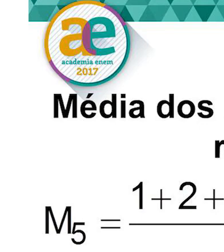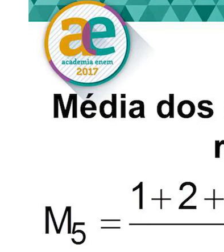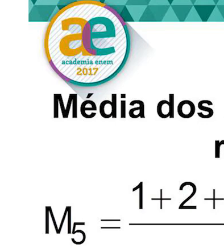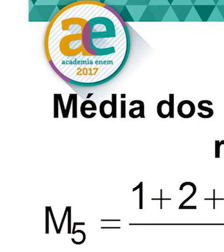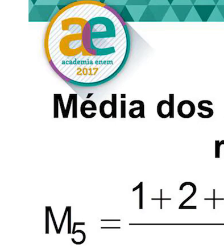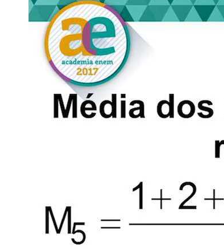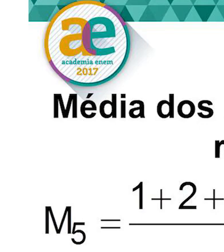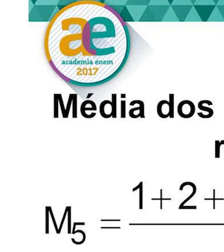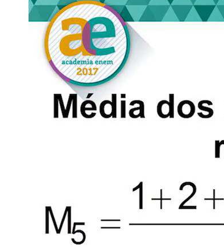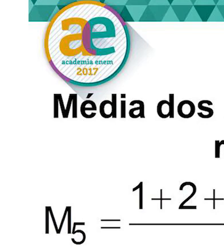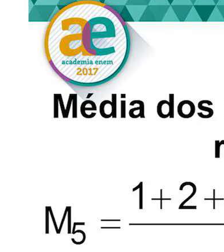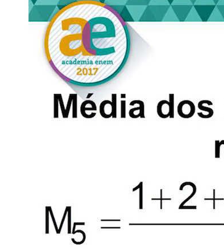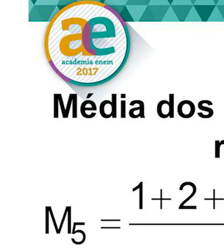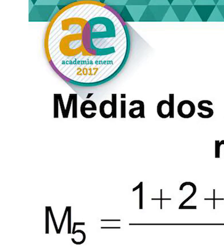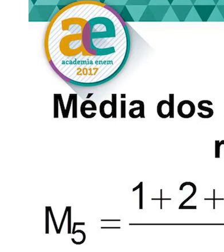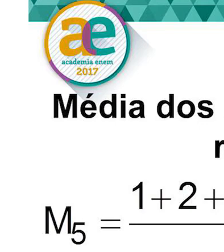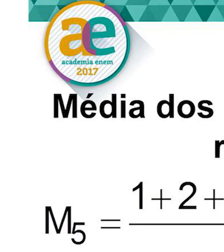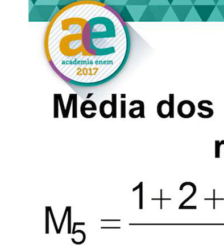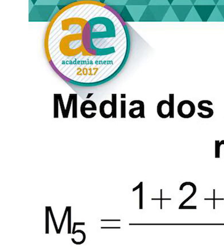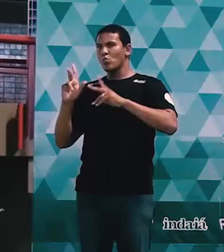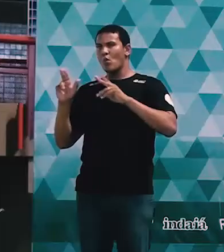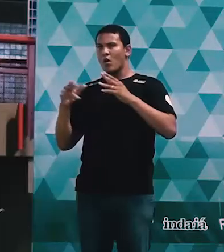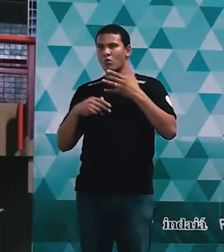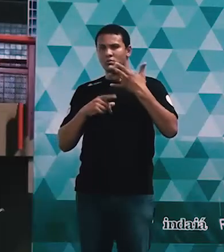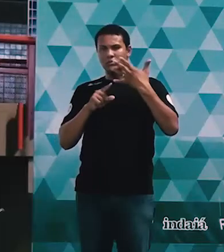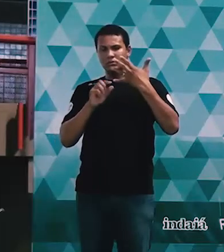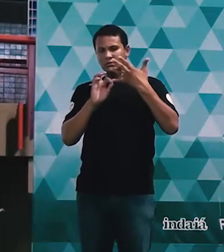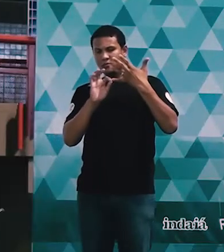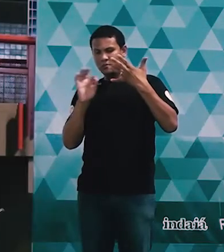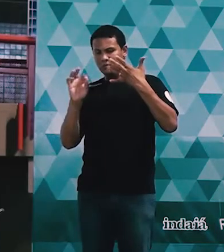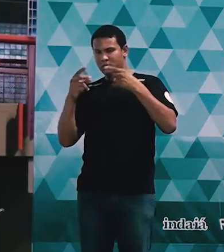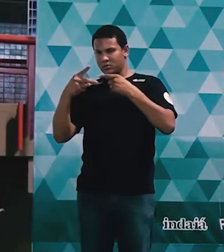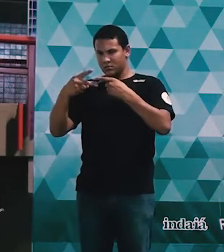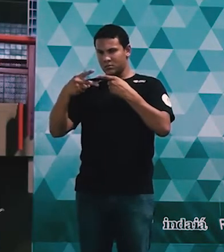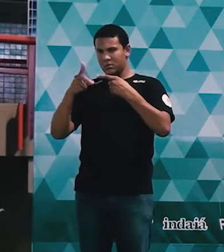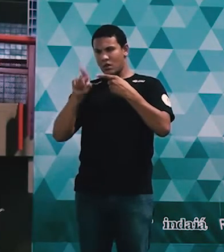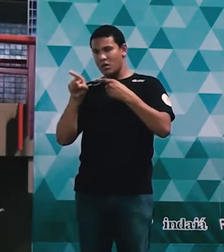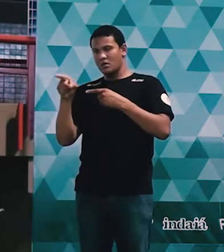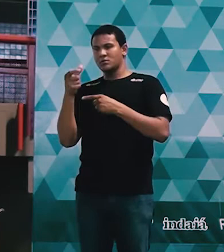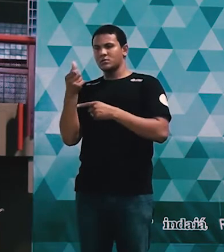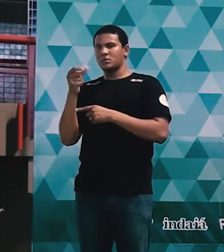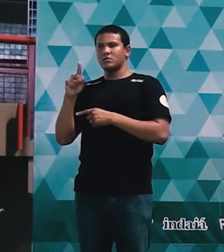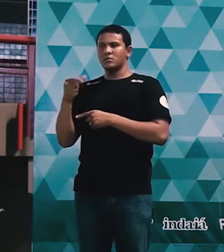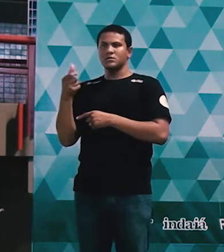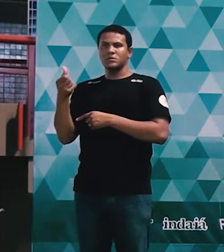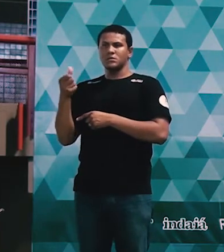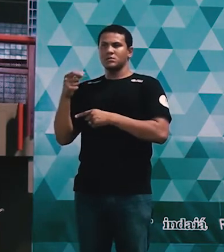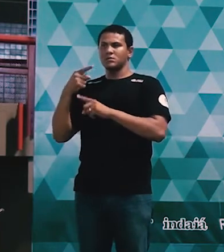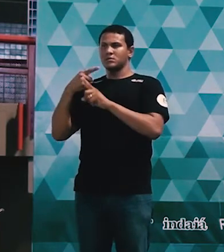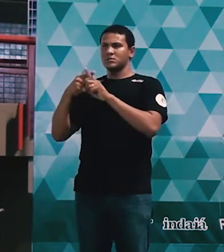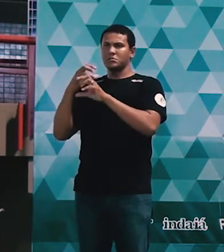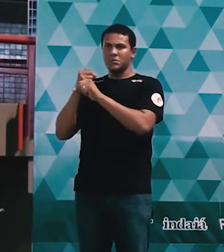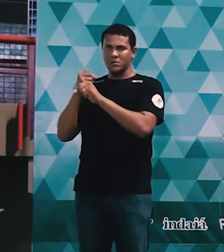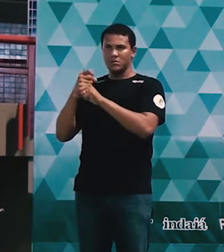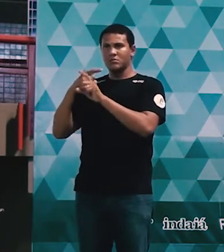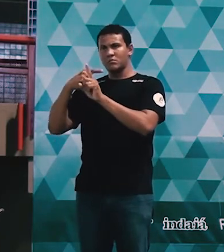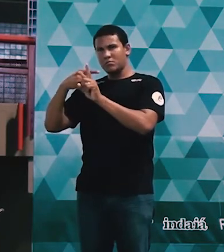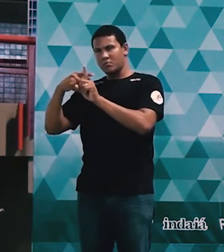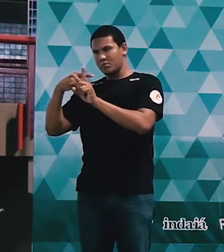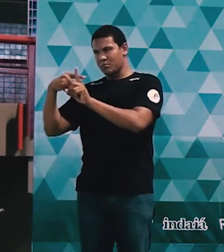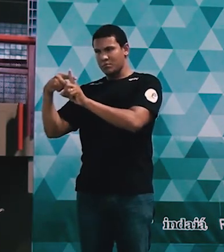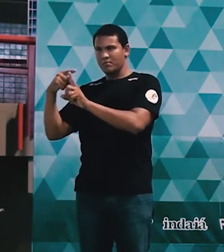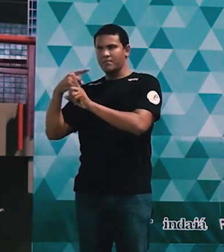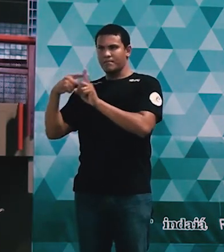média? 6,6. Mesma história, puxa uma setinha e bota que a média é 6,6. E agora o que é que a gente vai fazer? Eu